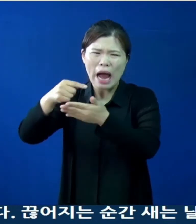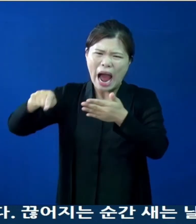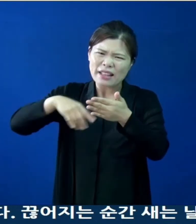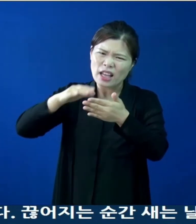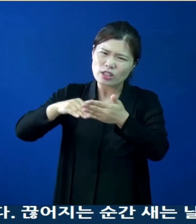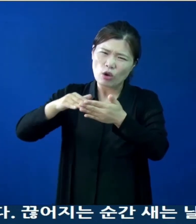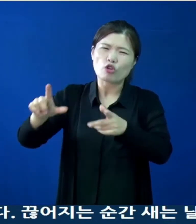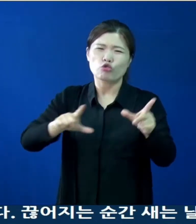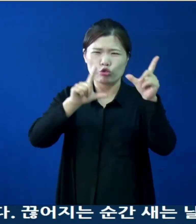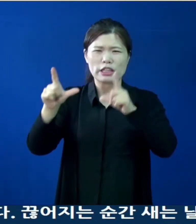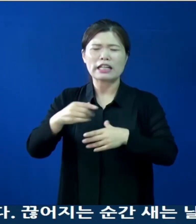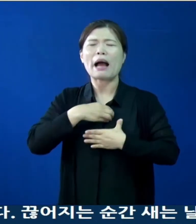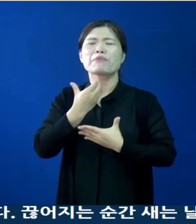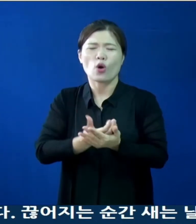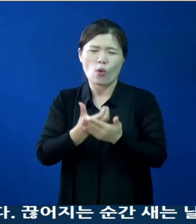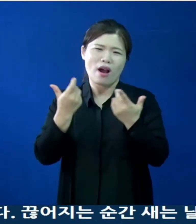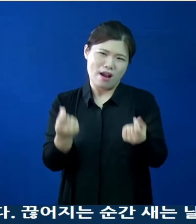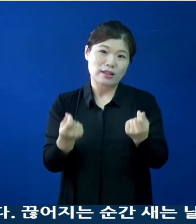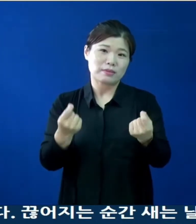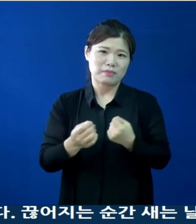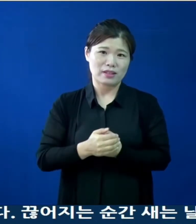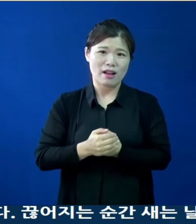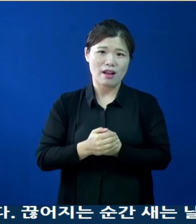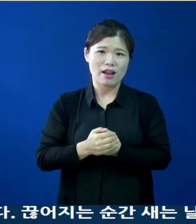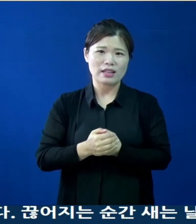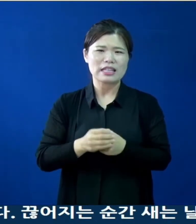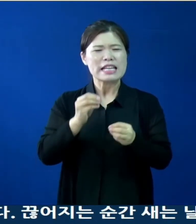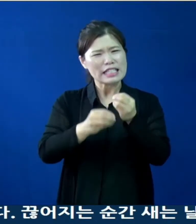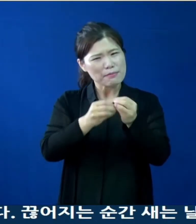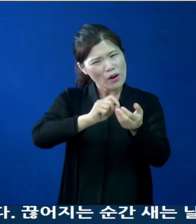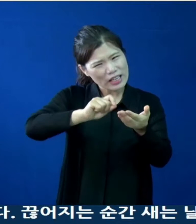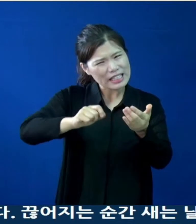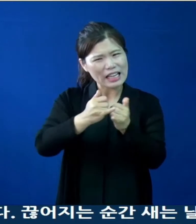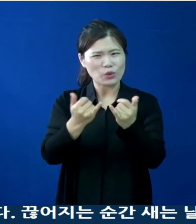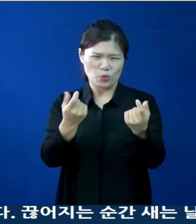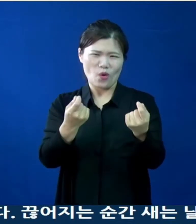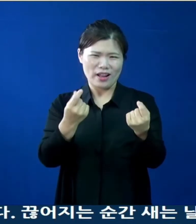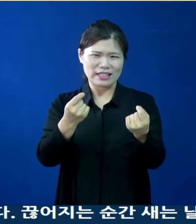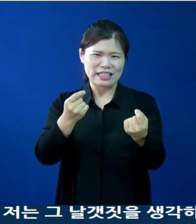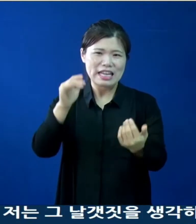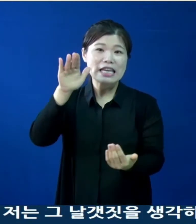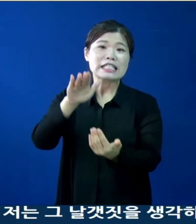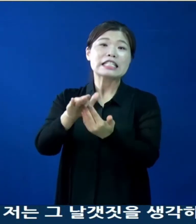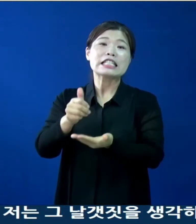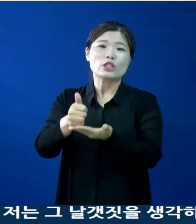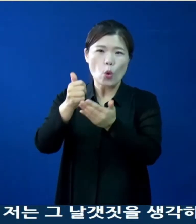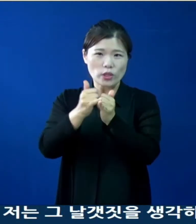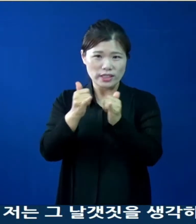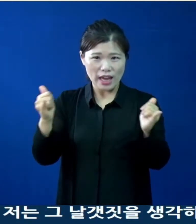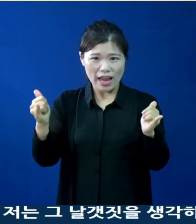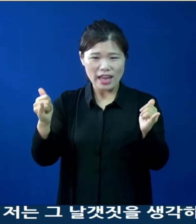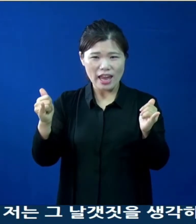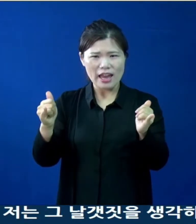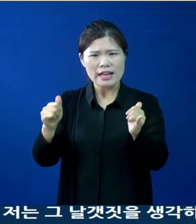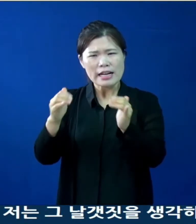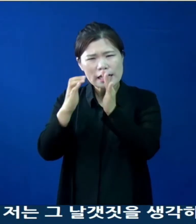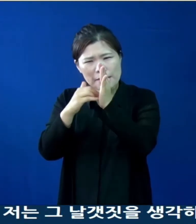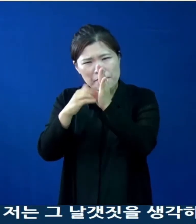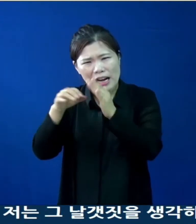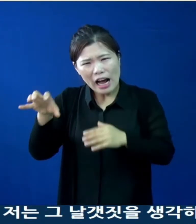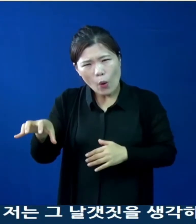시편 기자는 아마 그 감격을 느끼면서 지존자의 은밀한 곳에 거하는